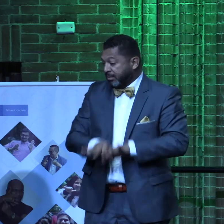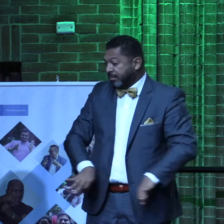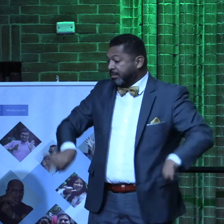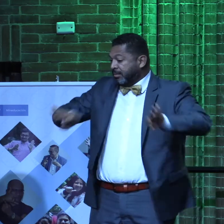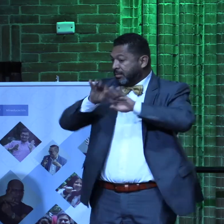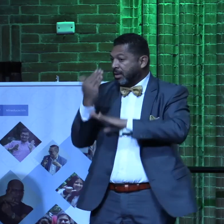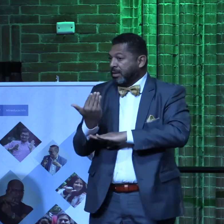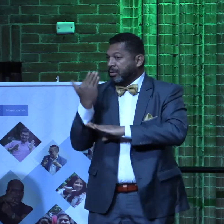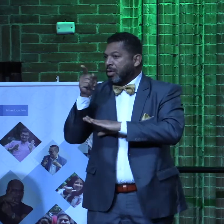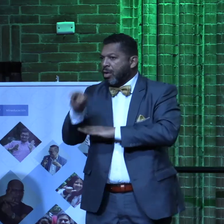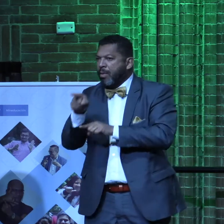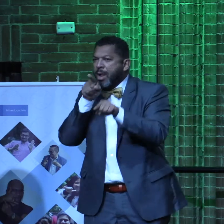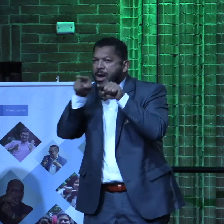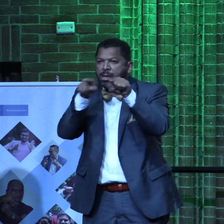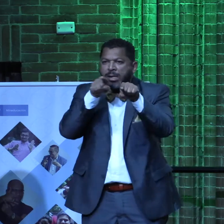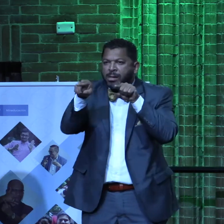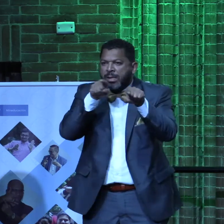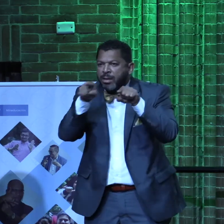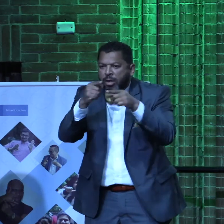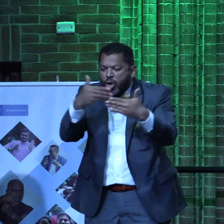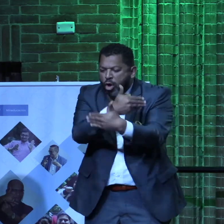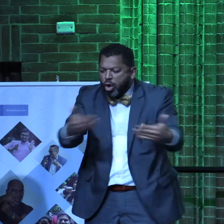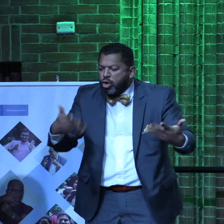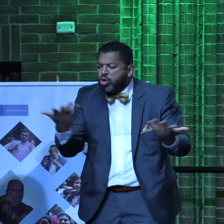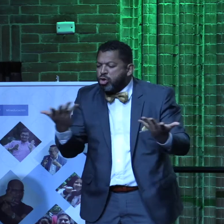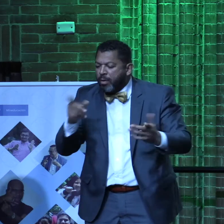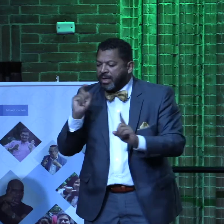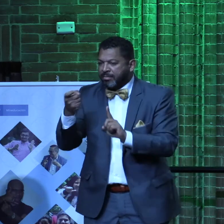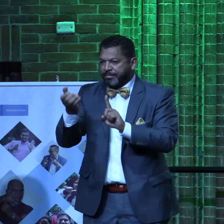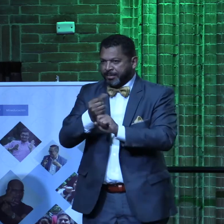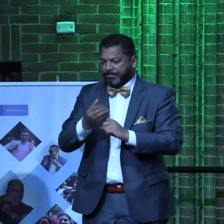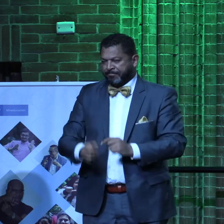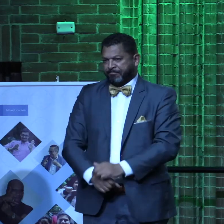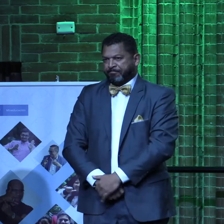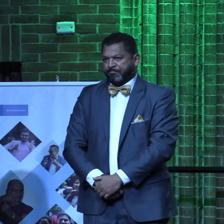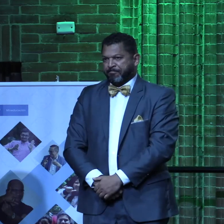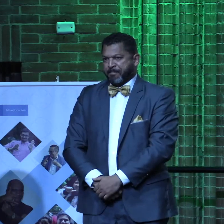importante continuar identificando a los niños y las niñas sordas. Siguiente.